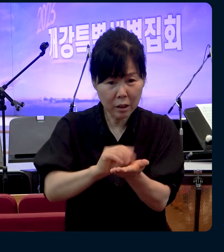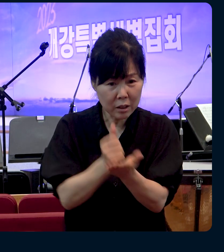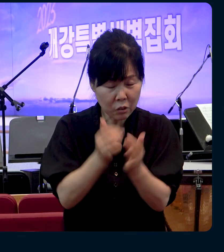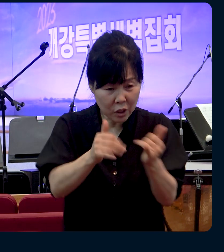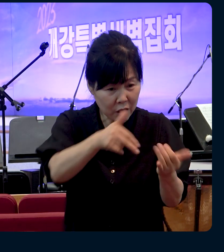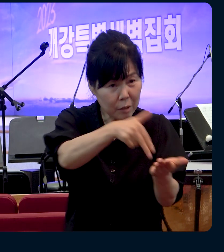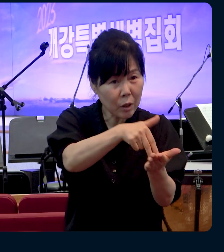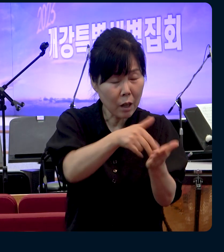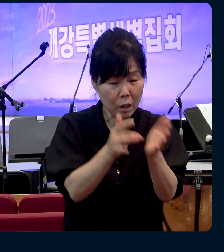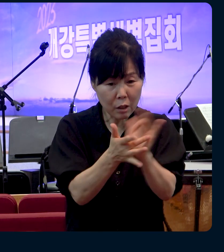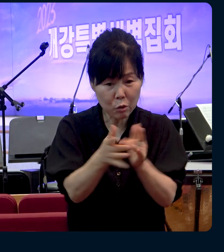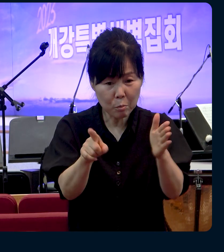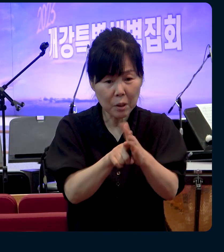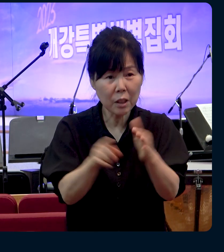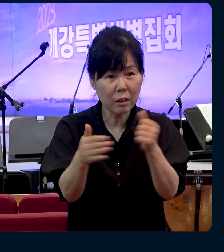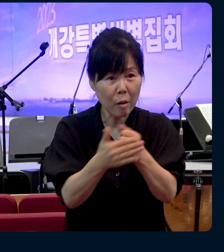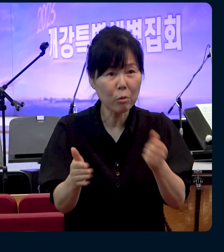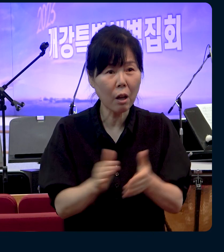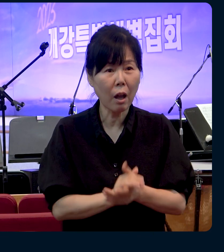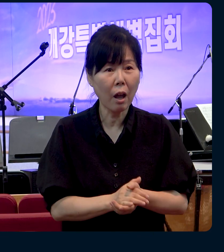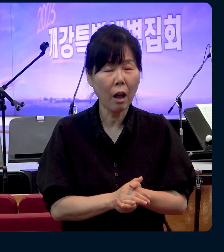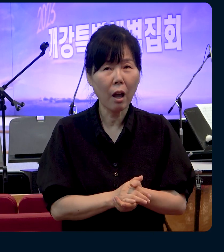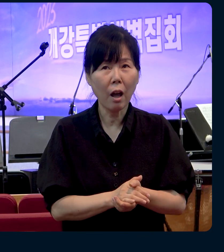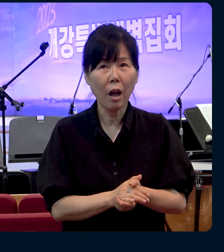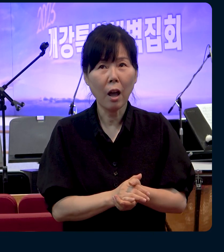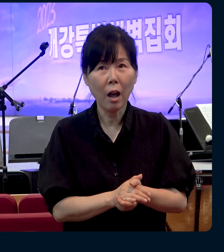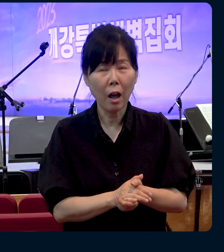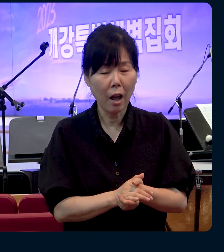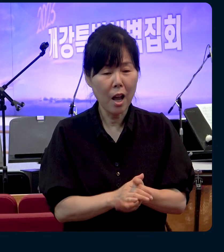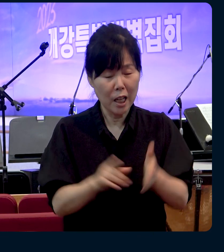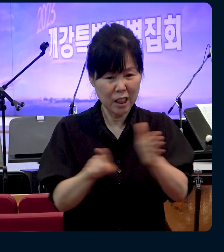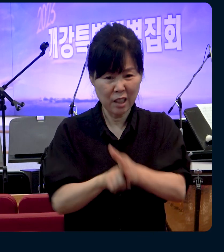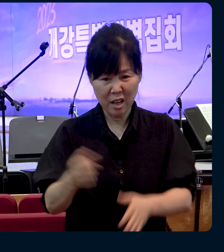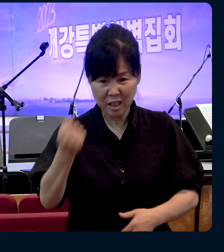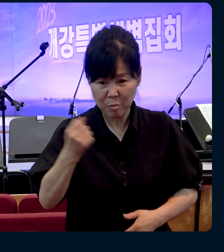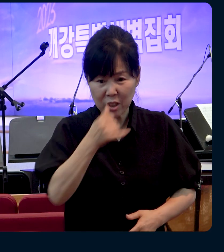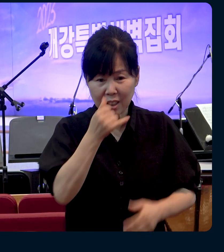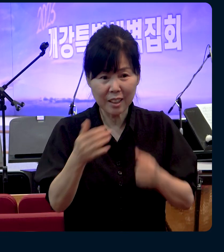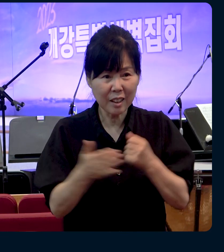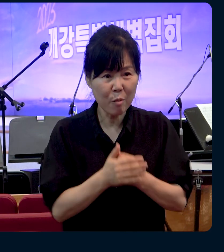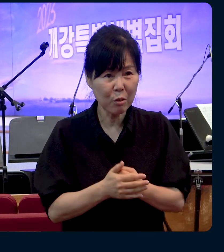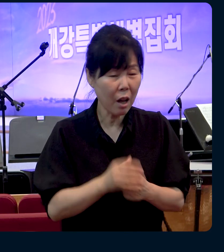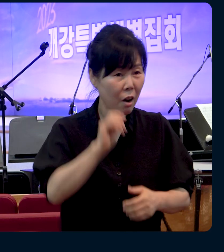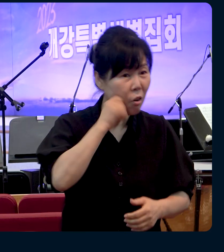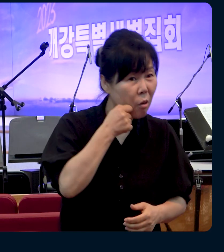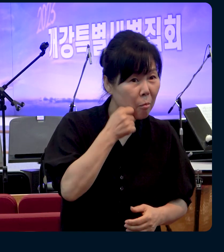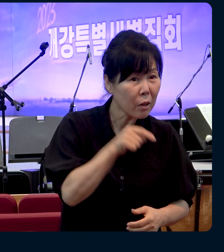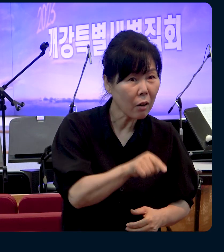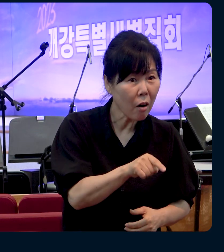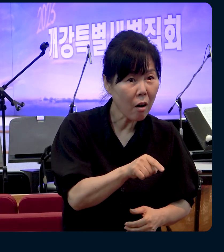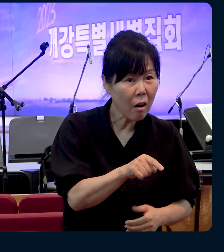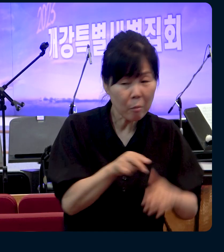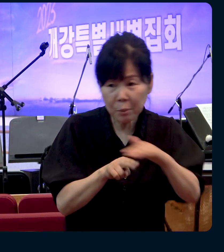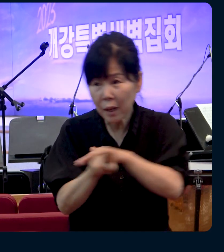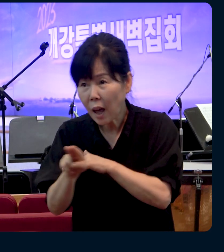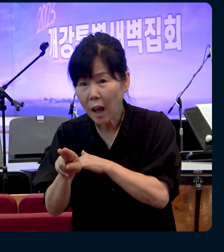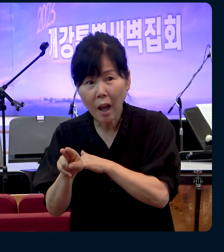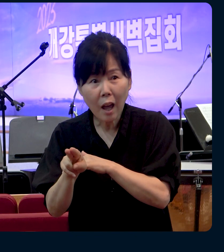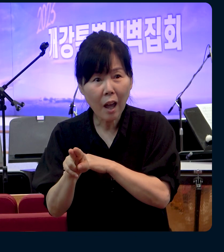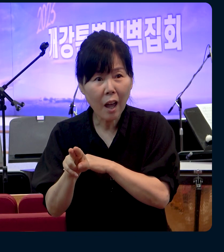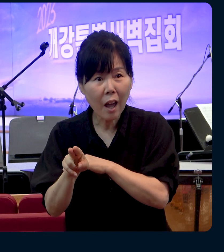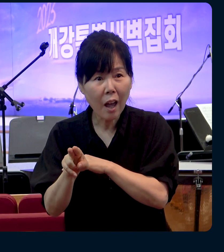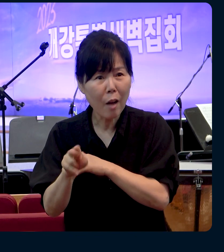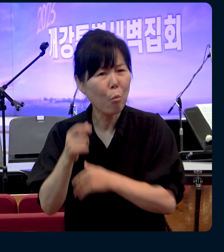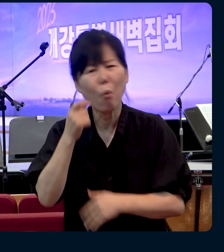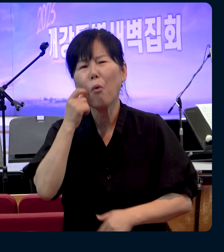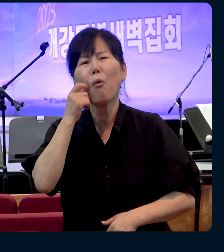그리스도인이라고 해서 정말 신앙이 좋고 열심히 잘 믿는다고 해서 그런 것들이 왔다가 다 비켜갑니까?